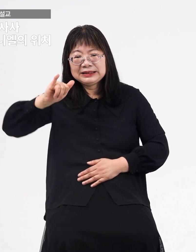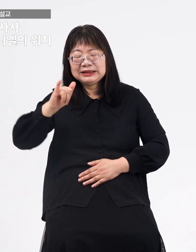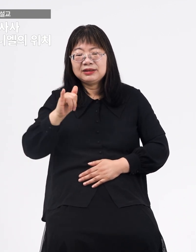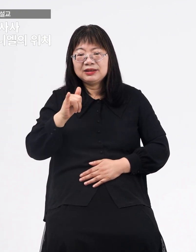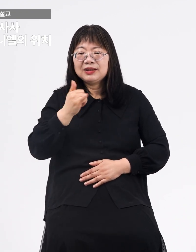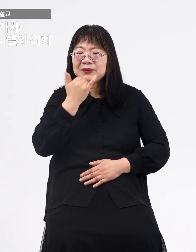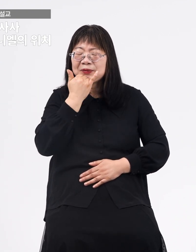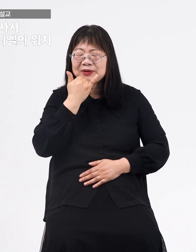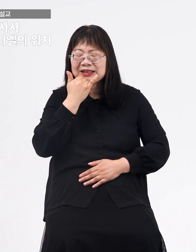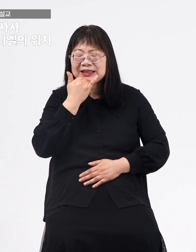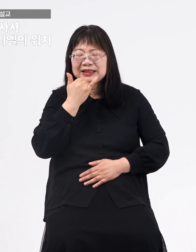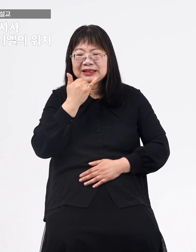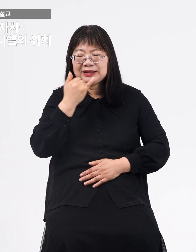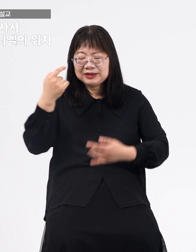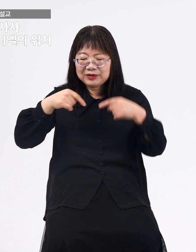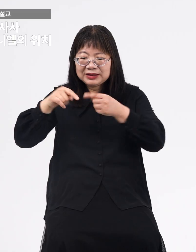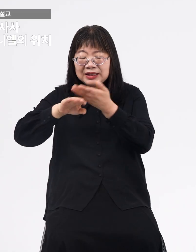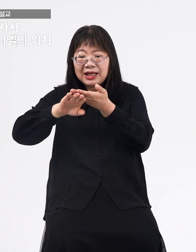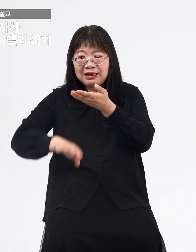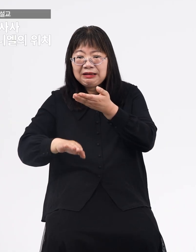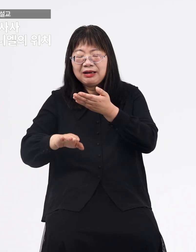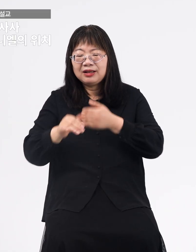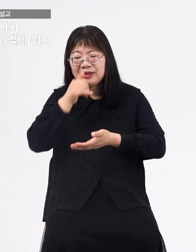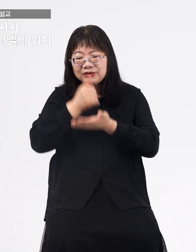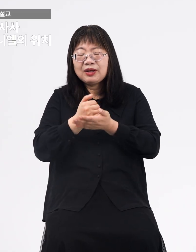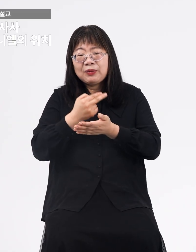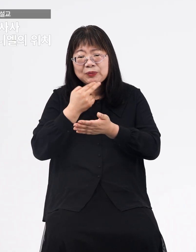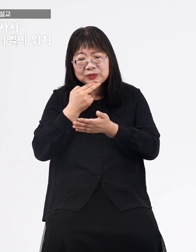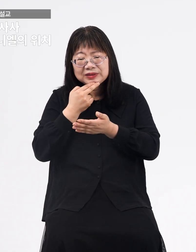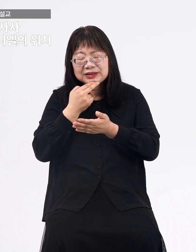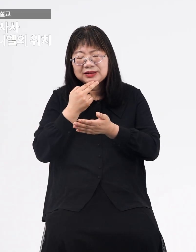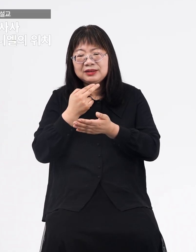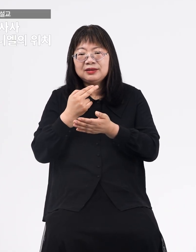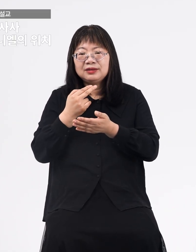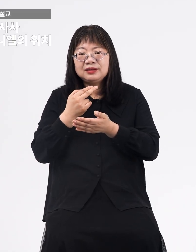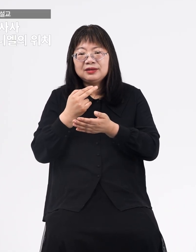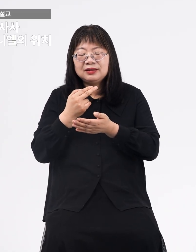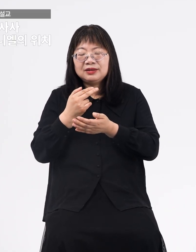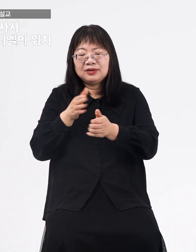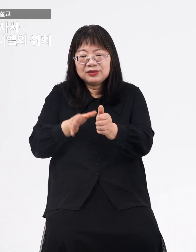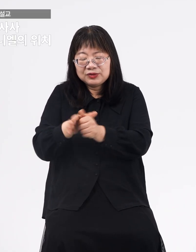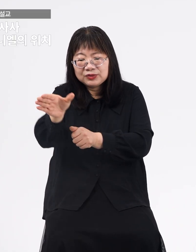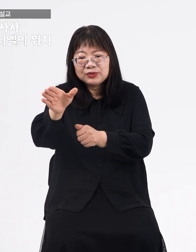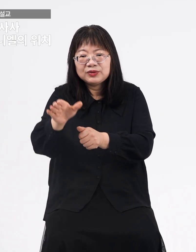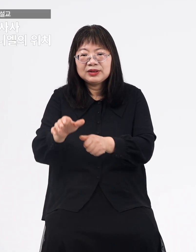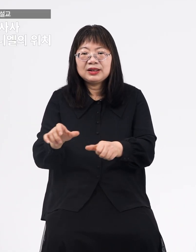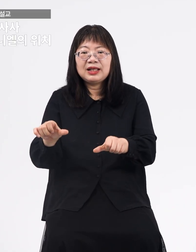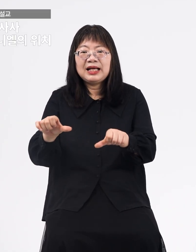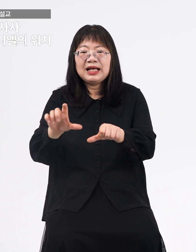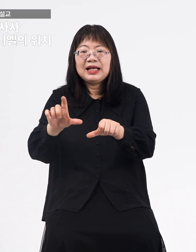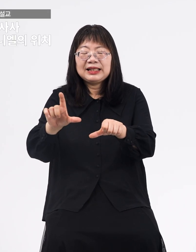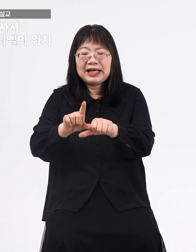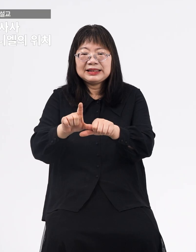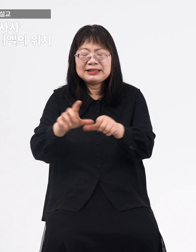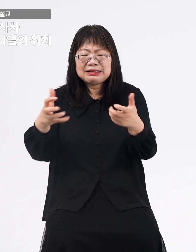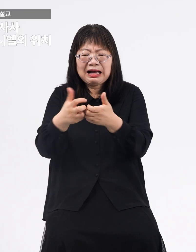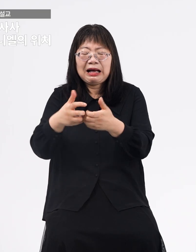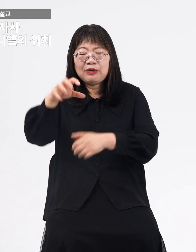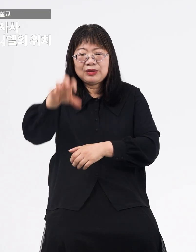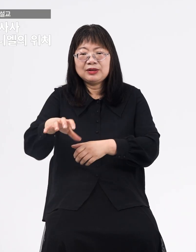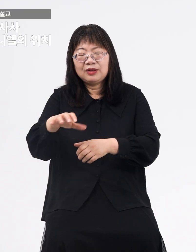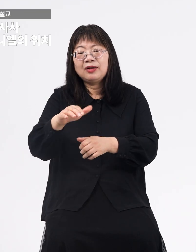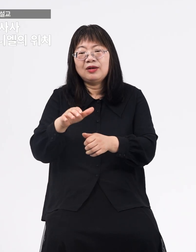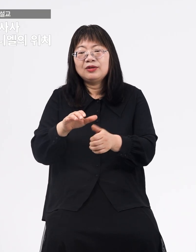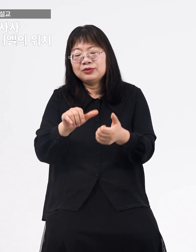죄 없이 학살당하고 깨스시 돼서 죽어간 사람들, 특별히 어린 아이들